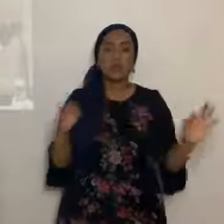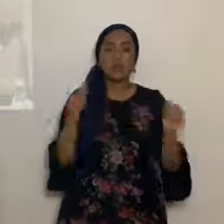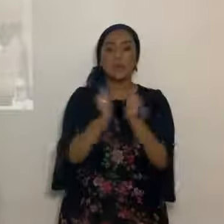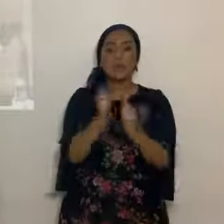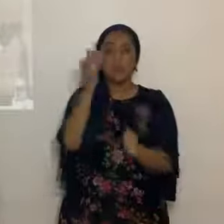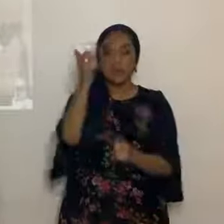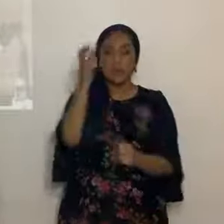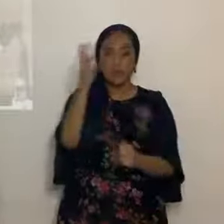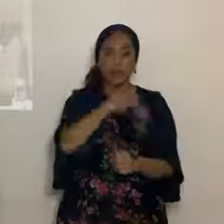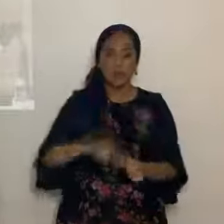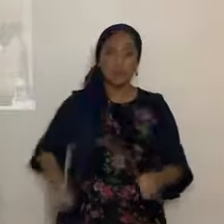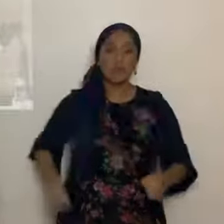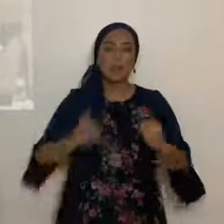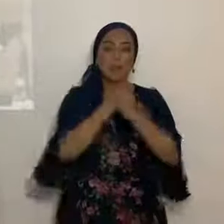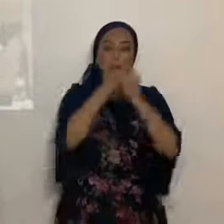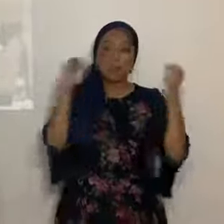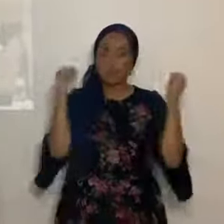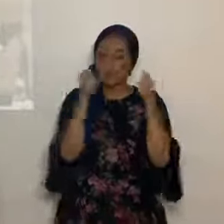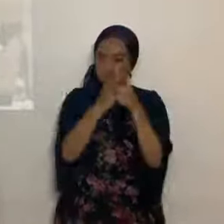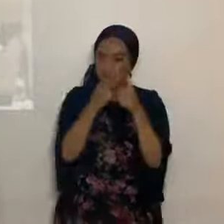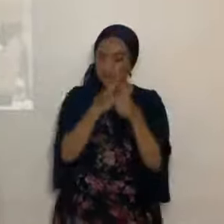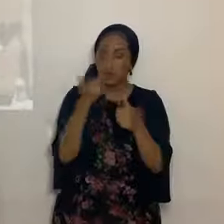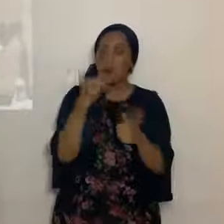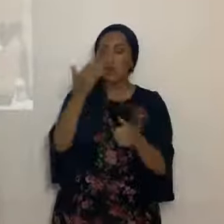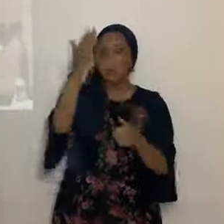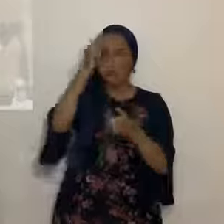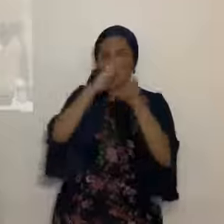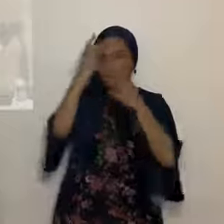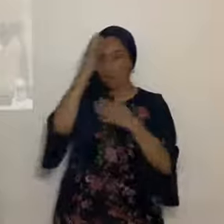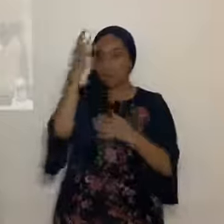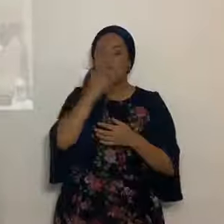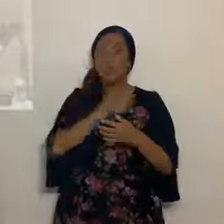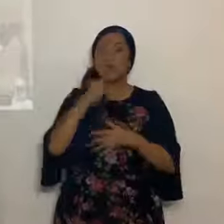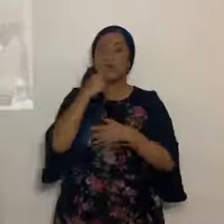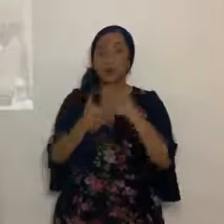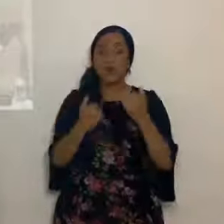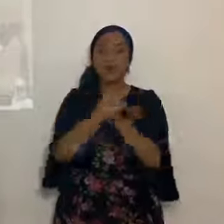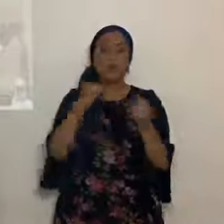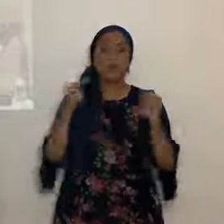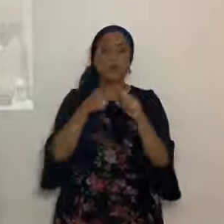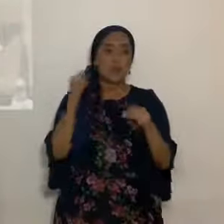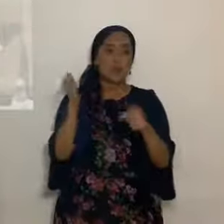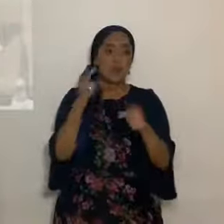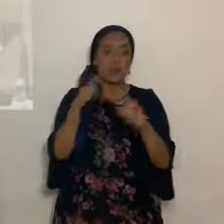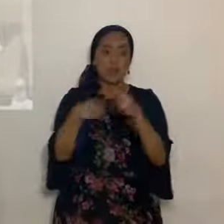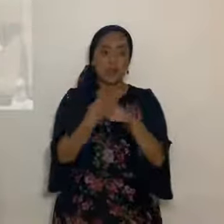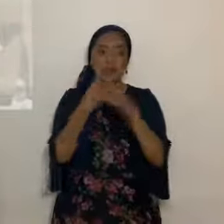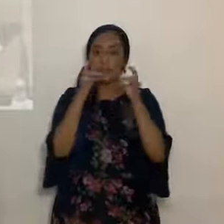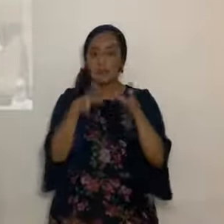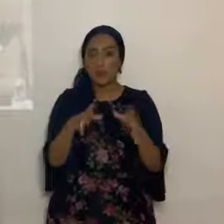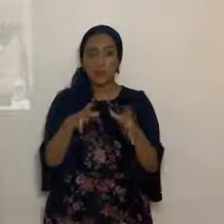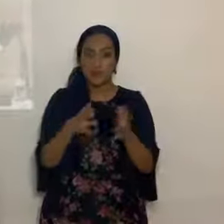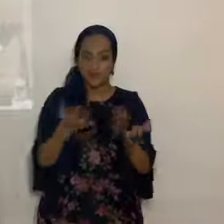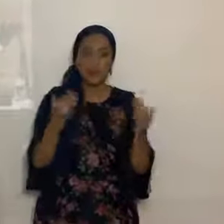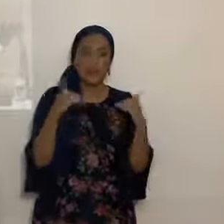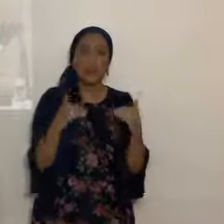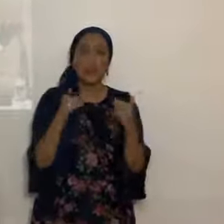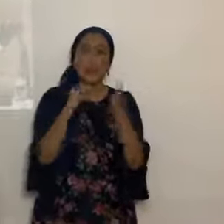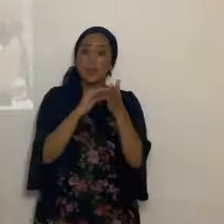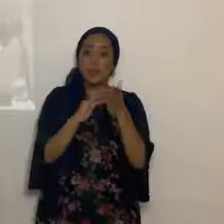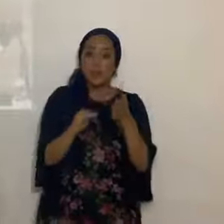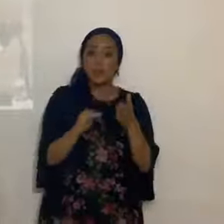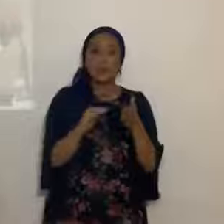Yahshua Mashiach, salvos en primer lugar, gracias al Eterno por su sangre preciosa, y libres de toda maldición y de toda enfermedad. Ahora, perdonar